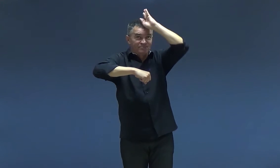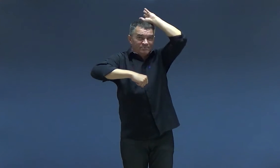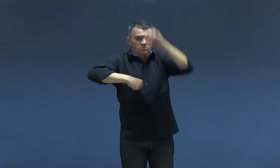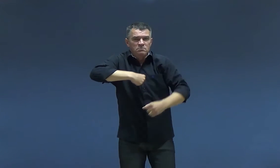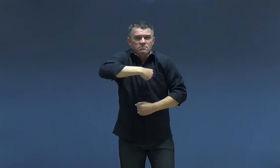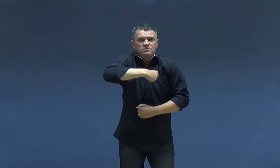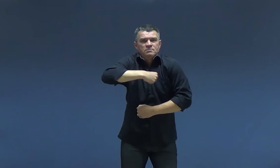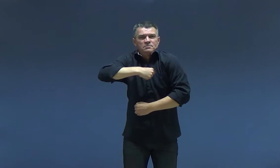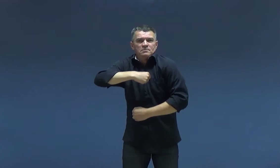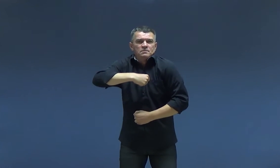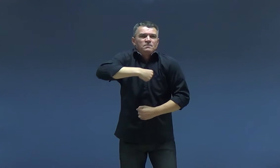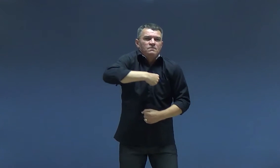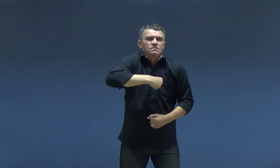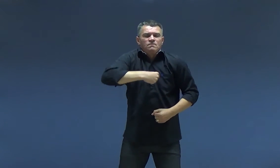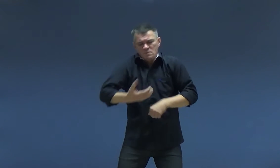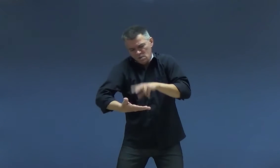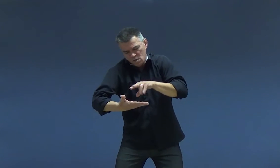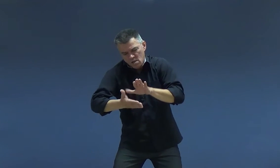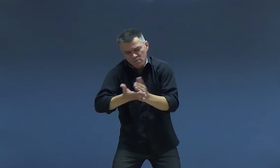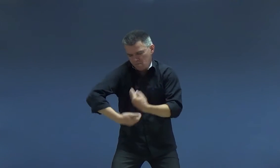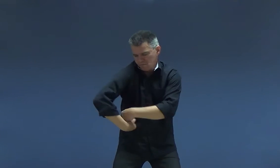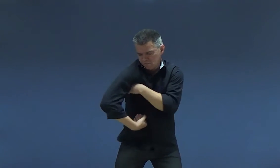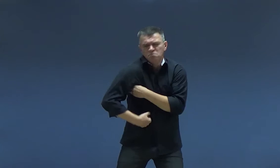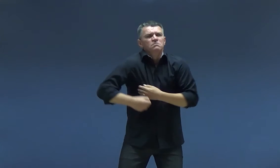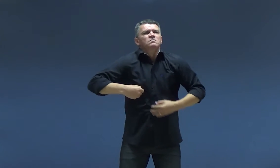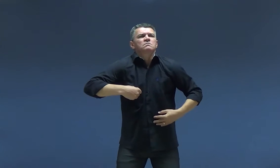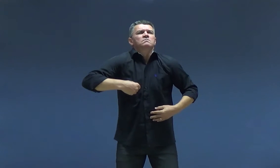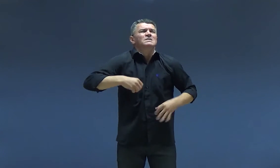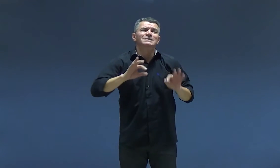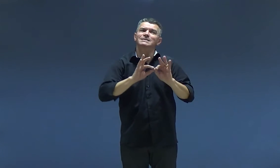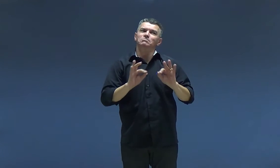você tem o escudo de Deus, né, que é a palavra dele.